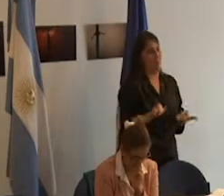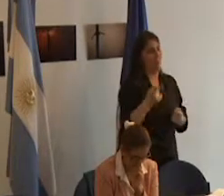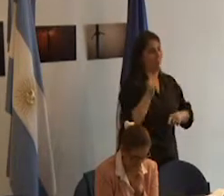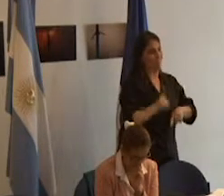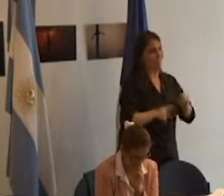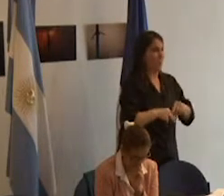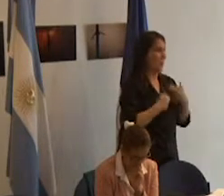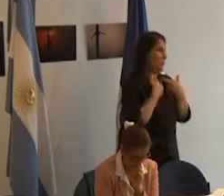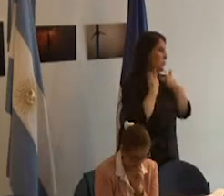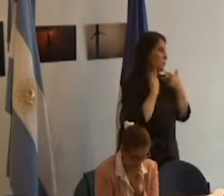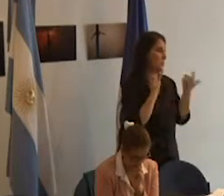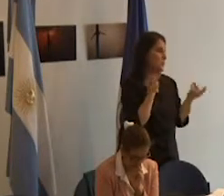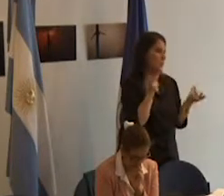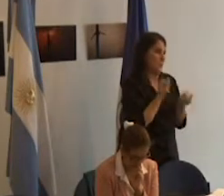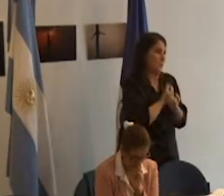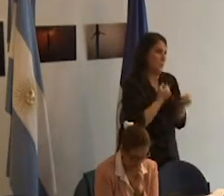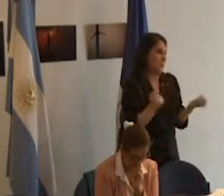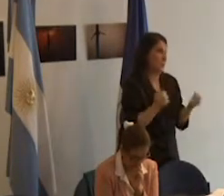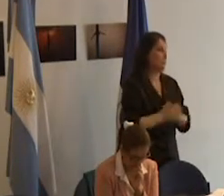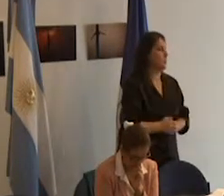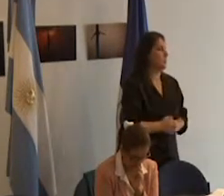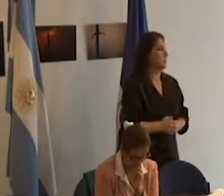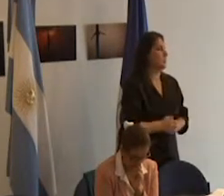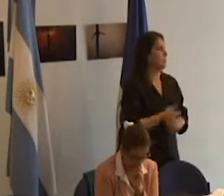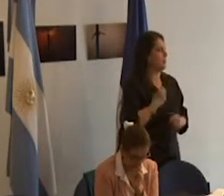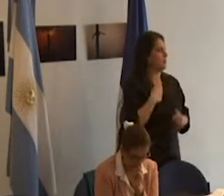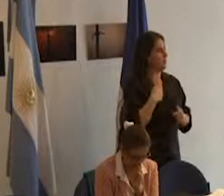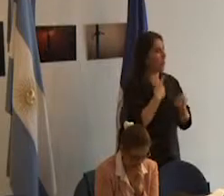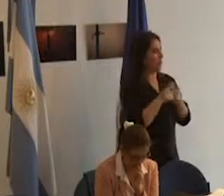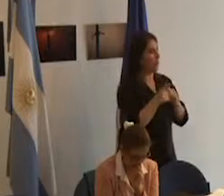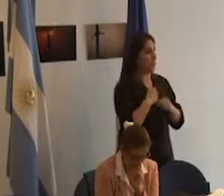este escenario, pero que me